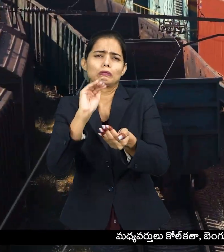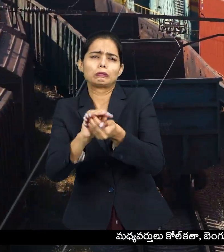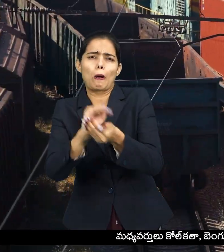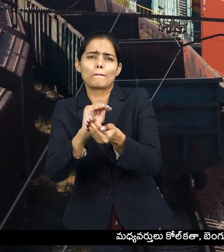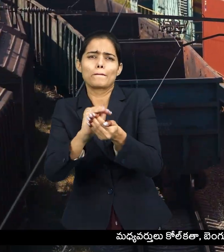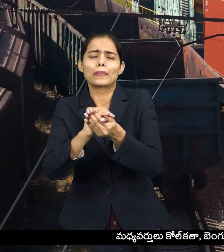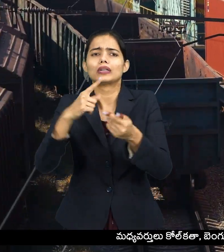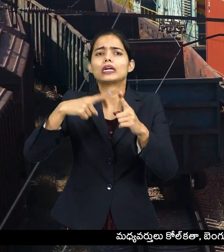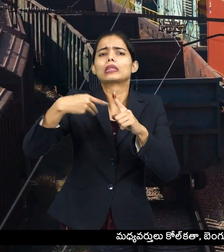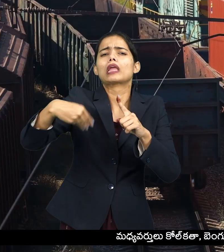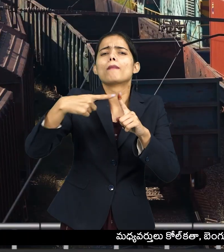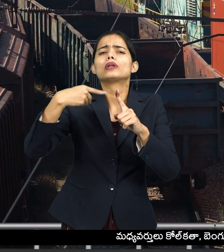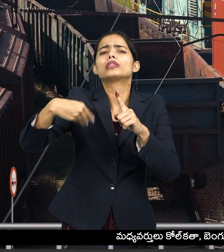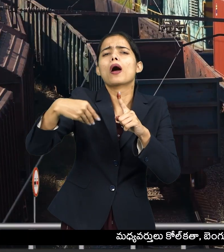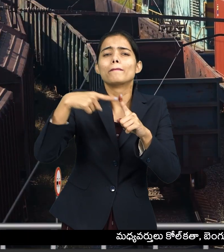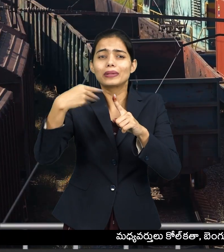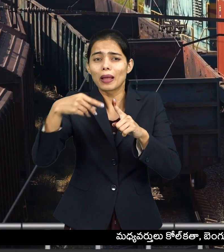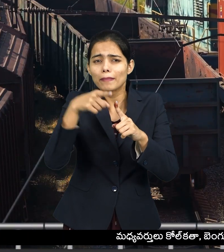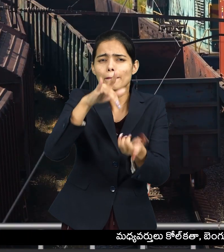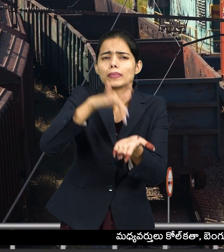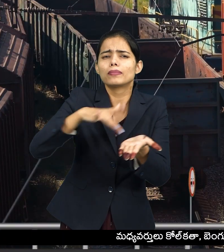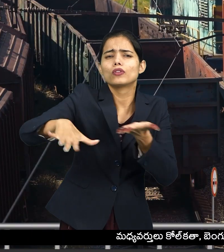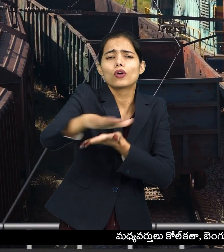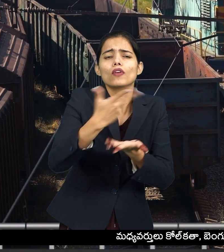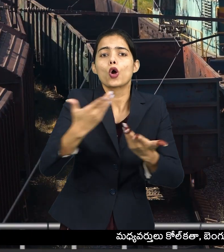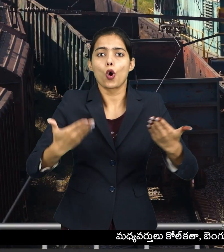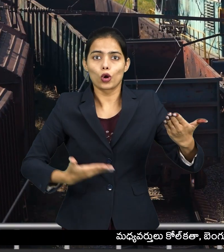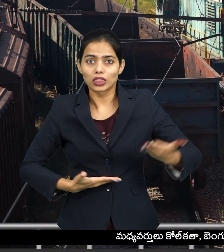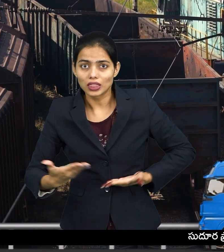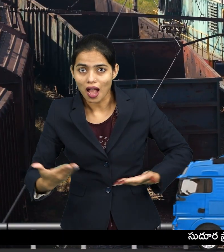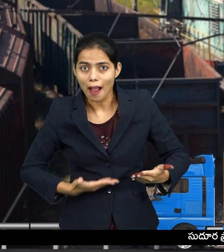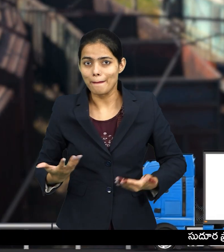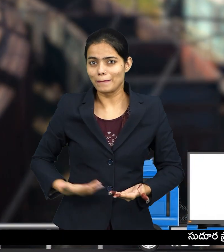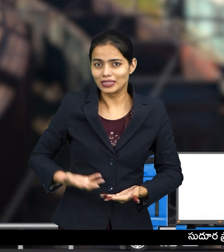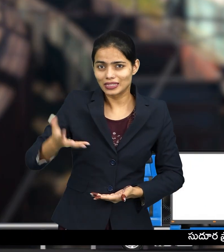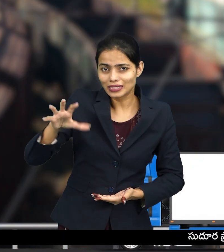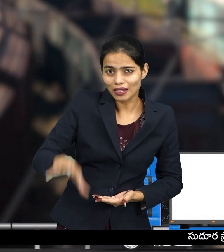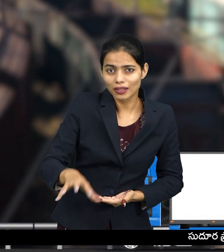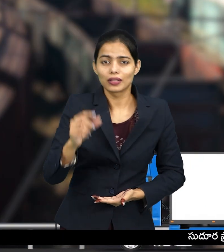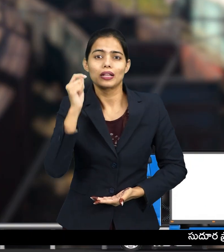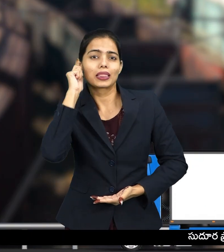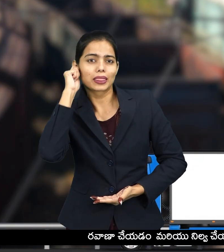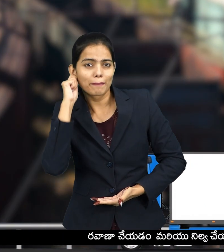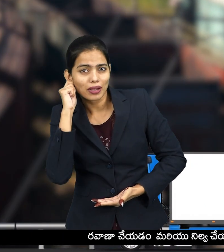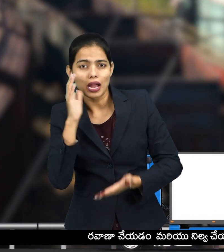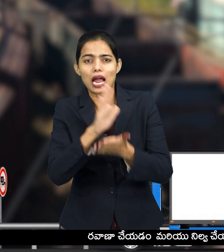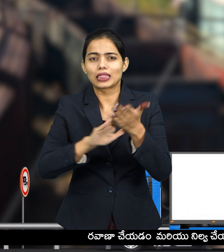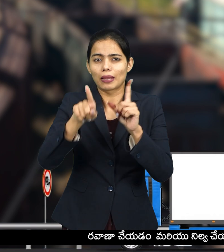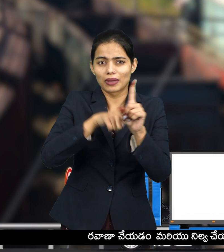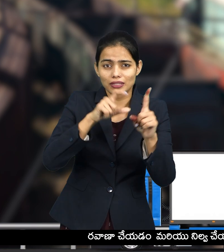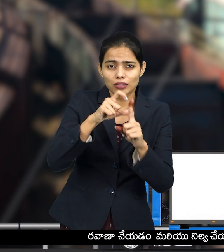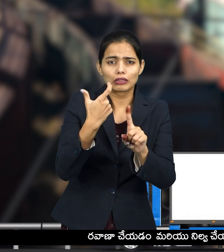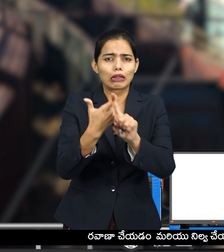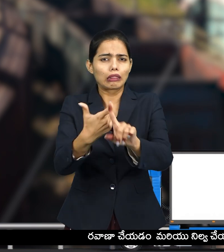మధ్యవర్తులు కోల్కతా, బెంగళూరు, చెన్నై, హైదరాబాద్, కేరళ వంటి సుదూర ప్రాంతాలకు చేపలను రవాణా